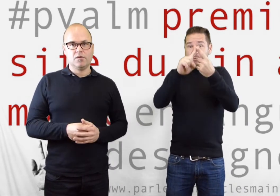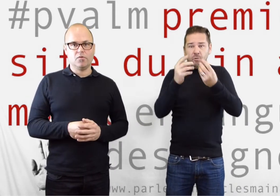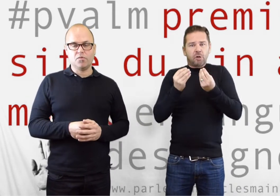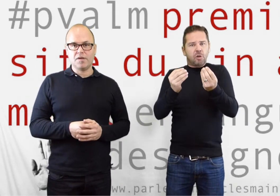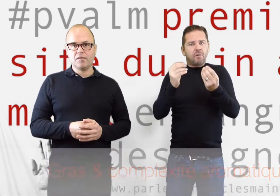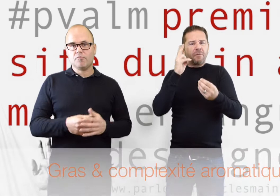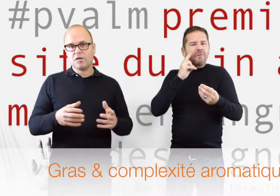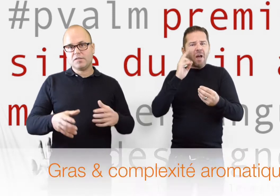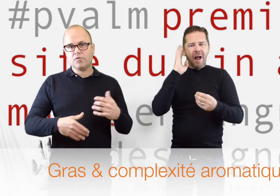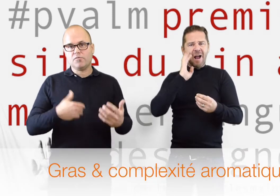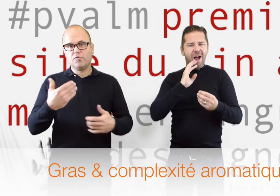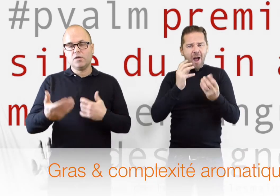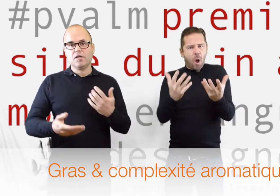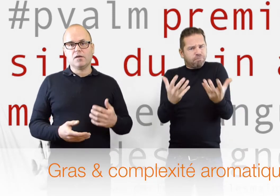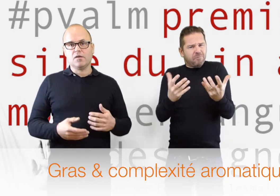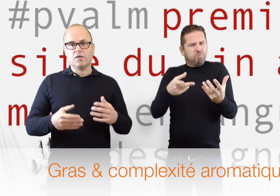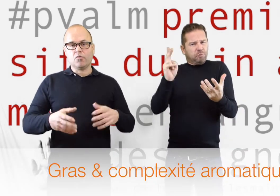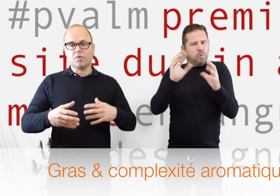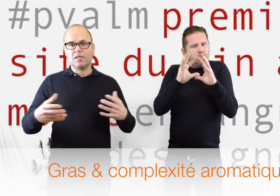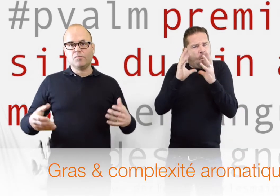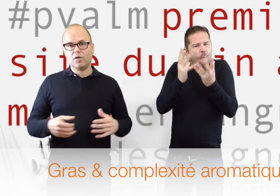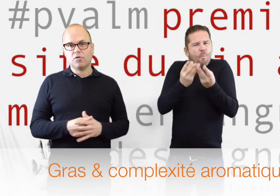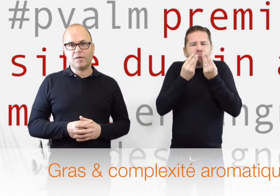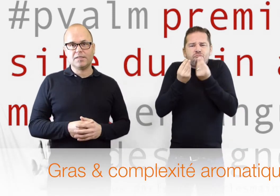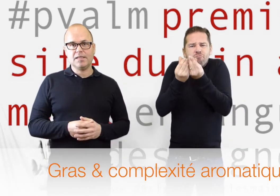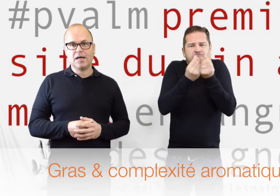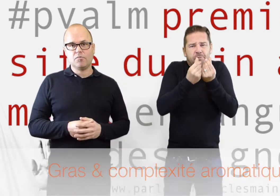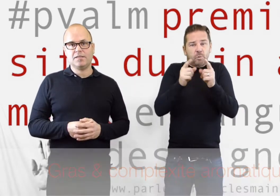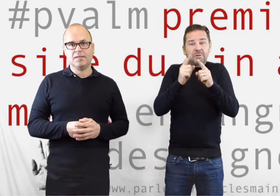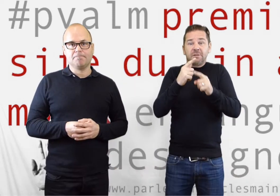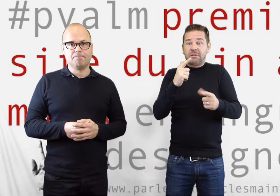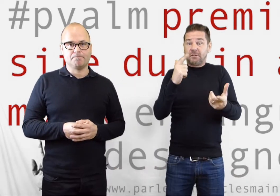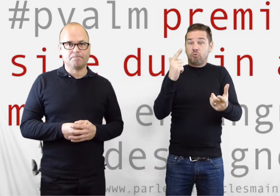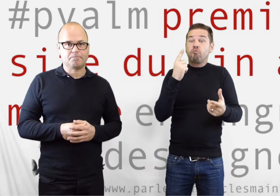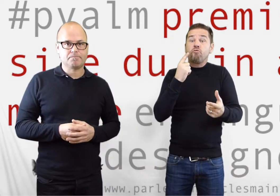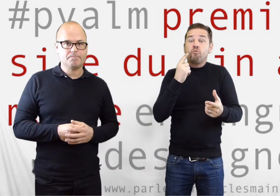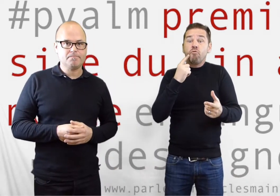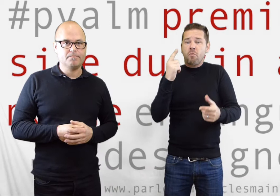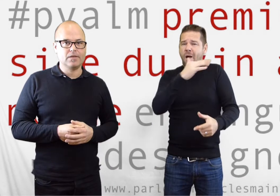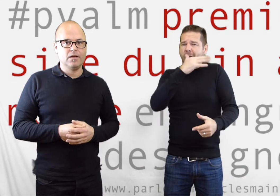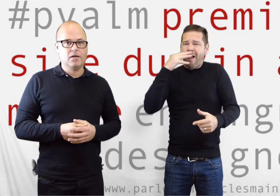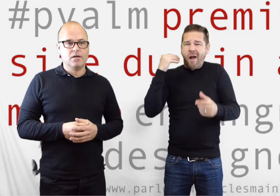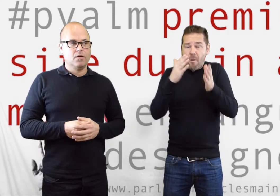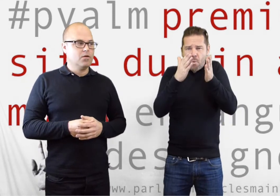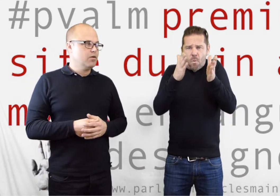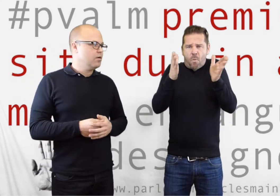volume au vin, voire si on veut augmenter un peu la complexité aromatique.